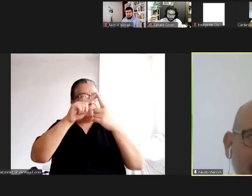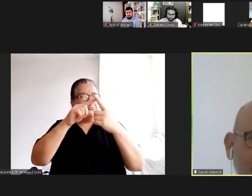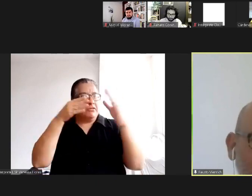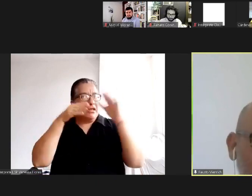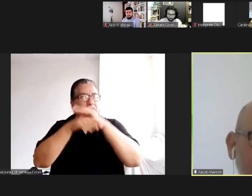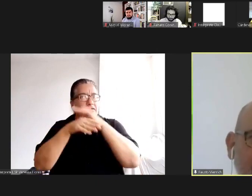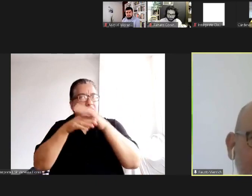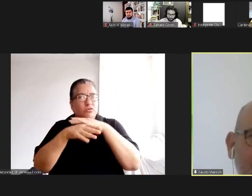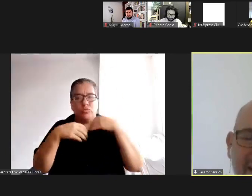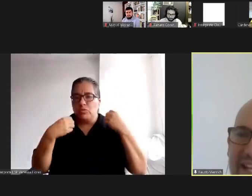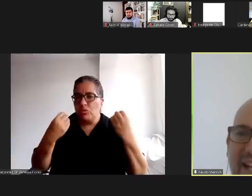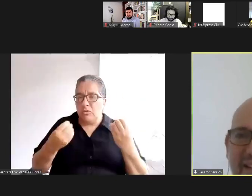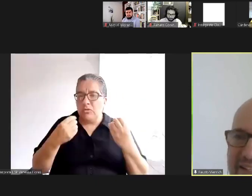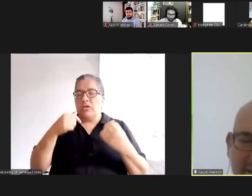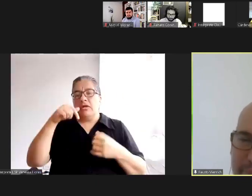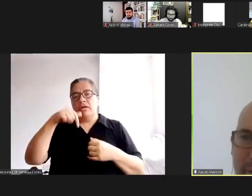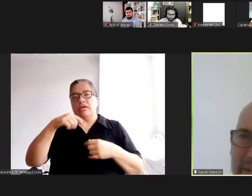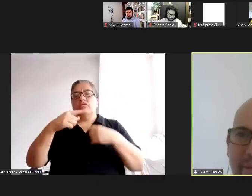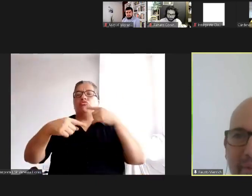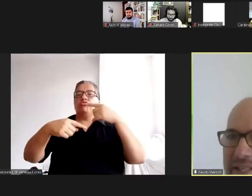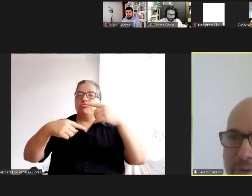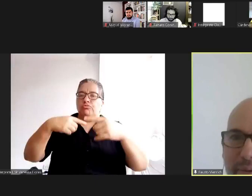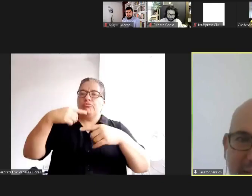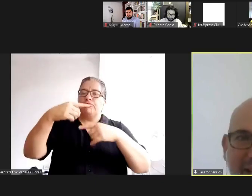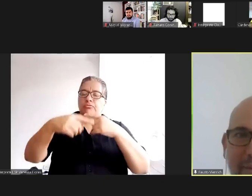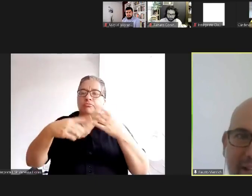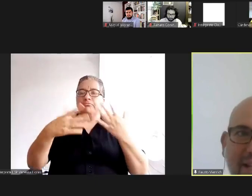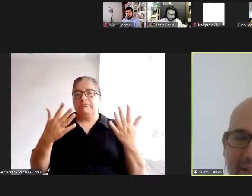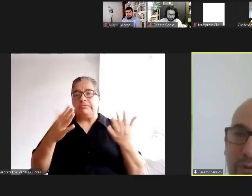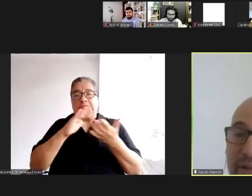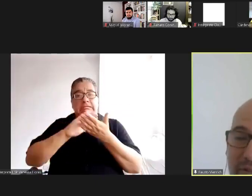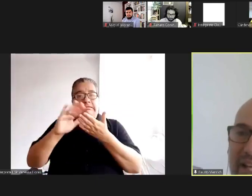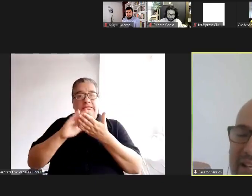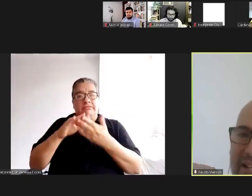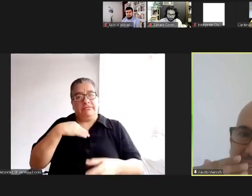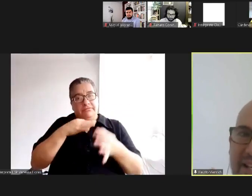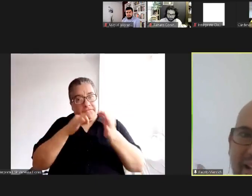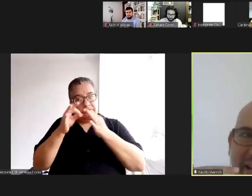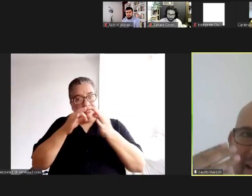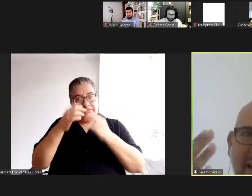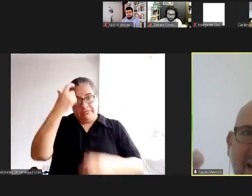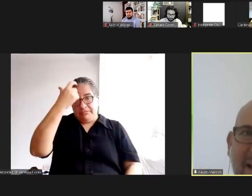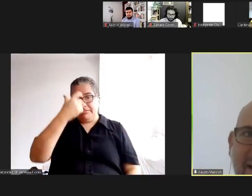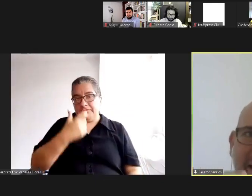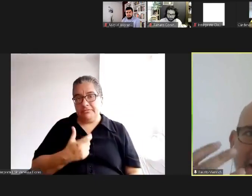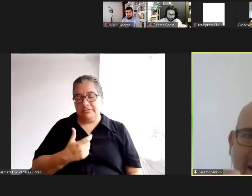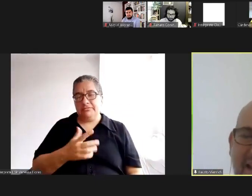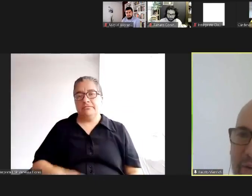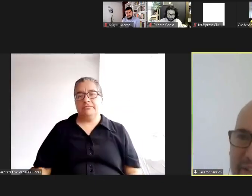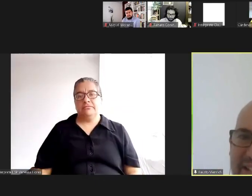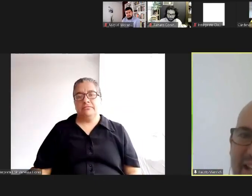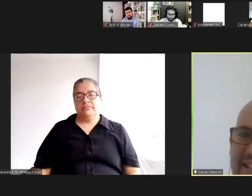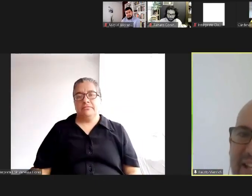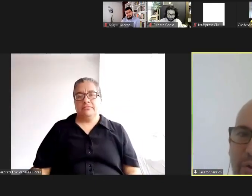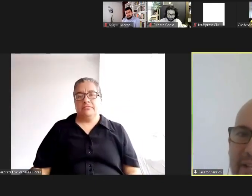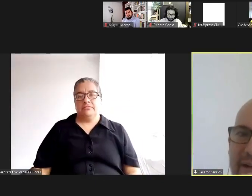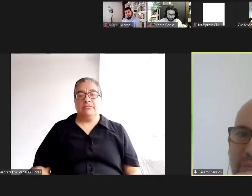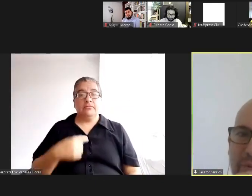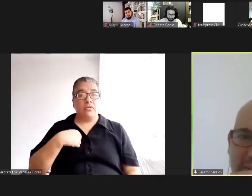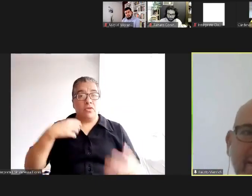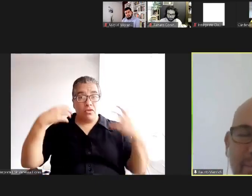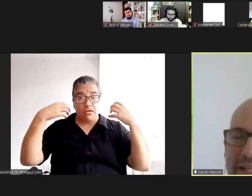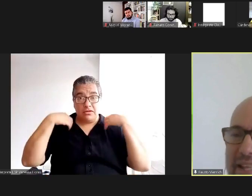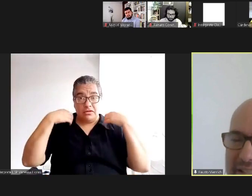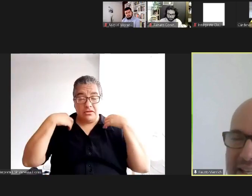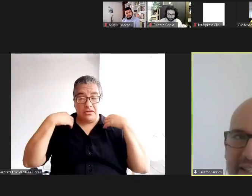Nosotros en el día a día, permíteme y discúlpame que te hable a título personal, Cada vez que en la oficina